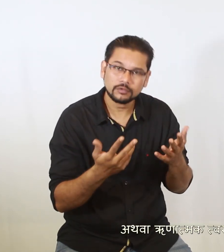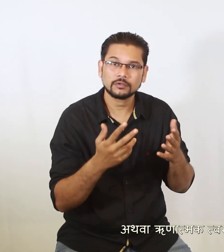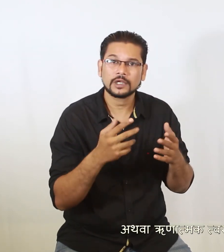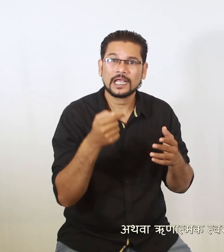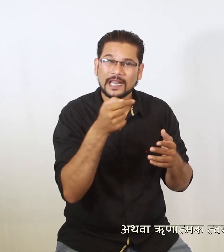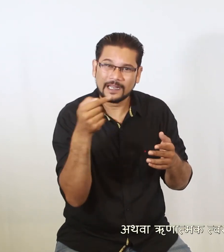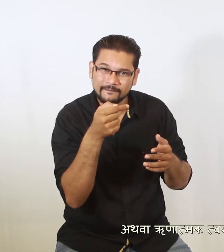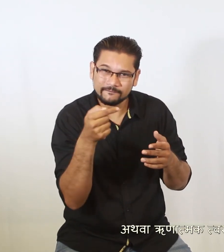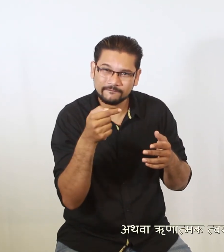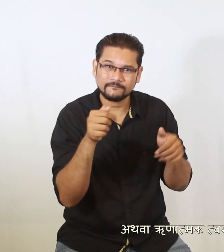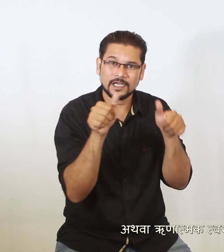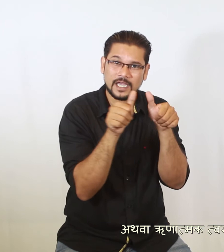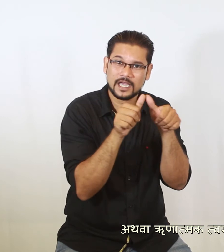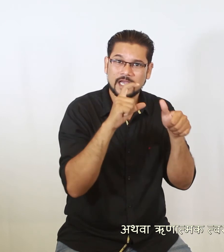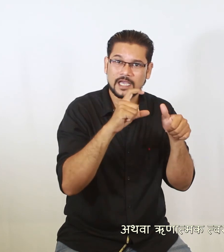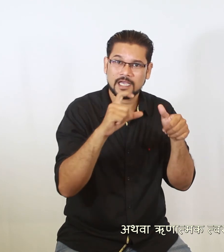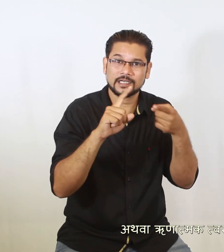अथ्वा रिणात्मत त्वरण कहते हैं